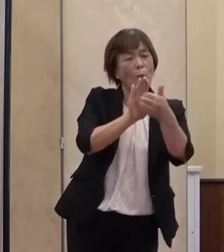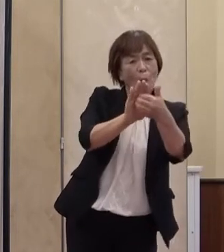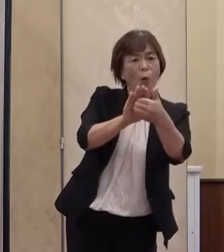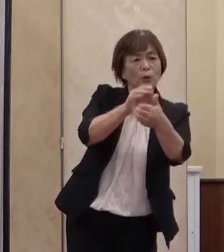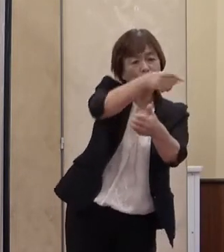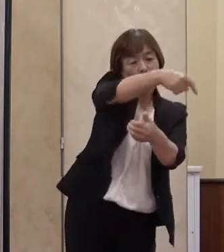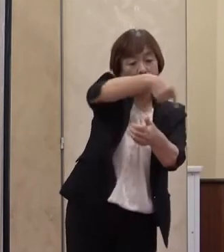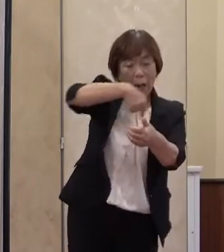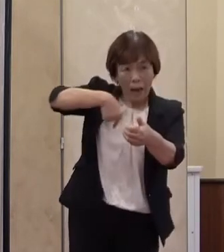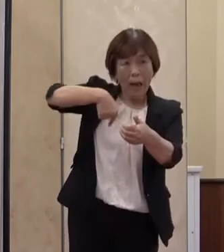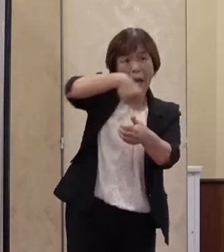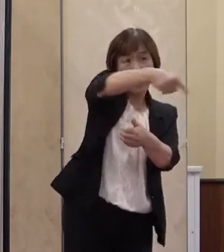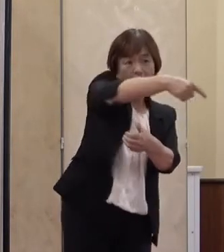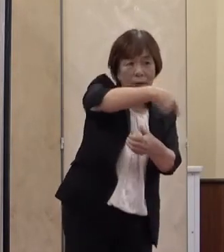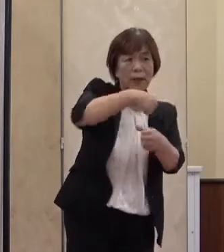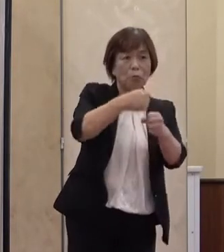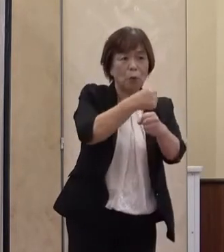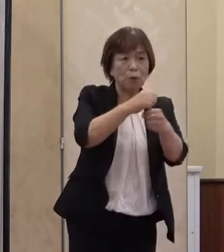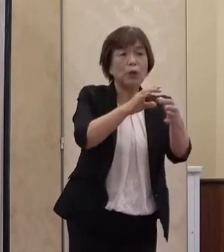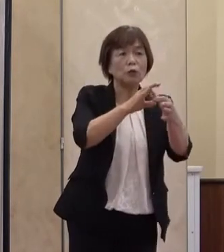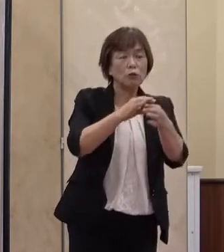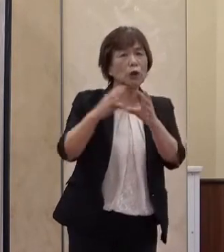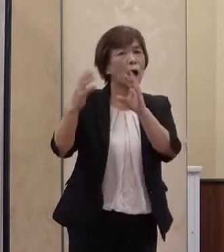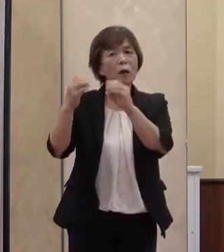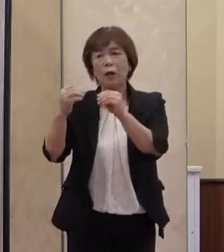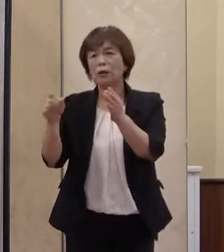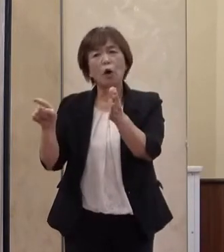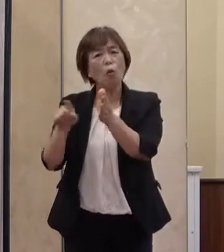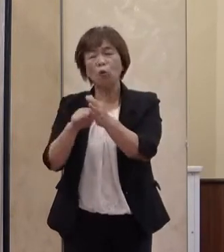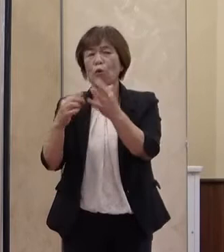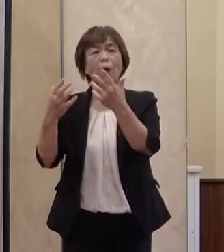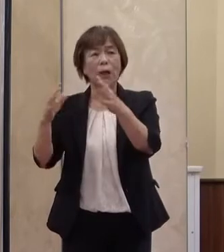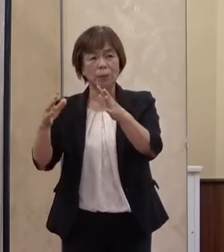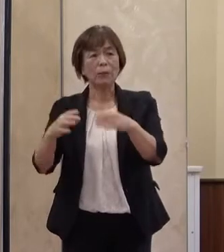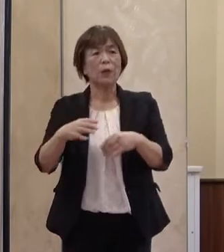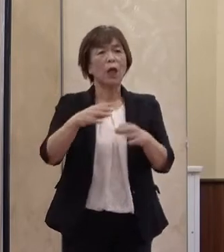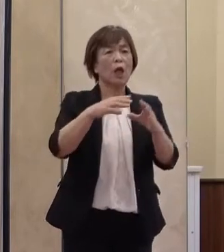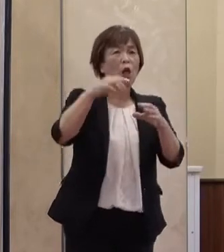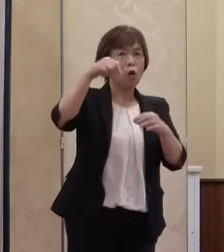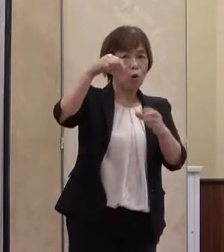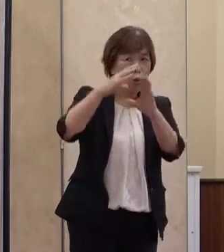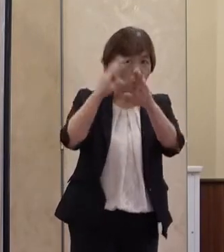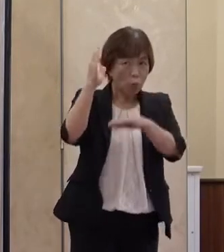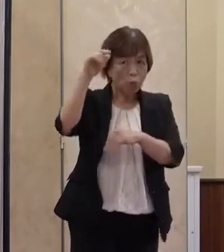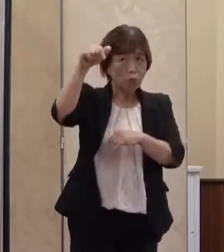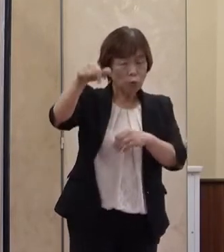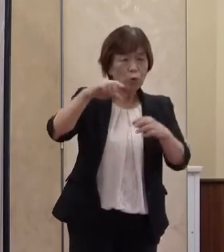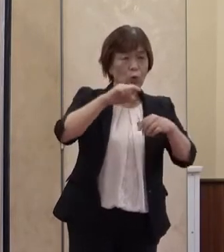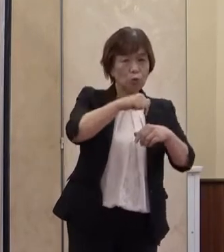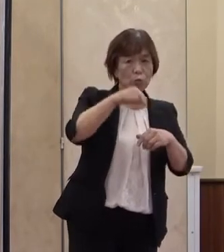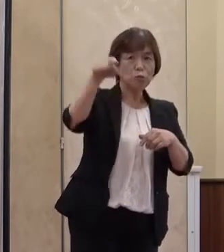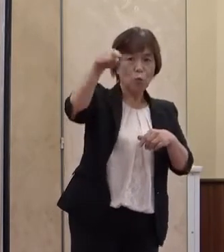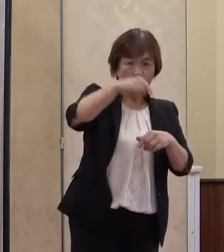はないです。もちろんその大阪府と国では当然やり取りをしています。で、